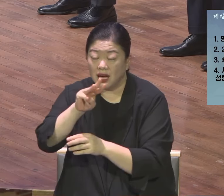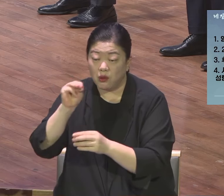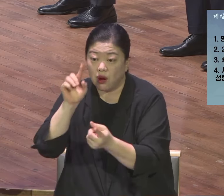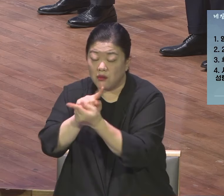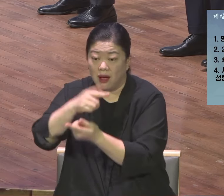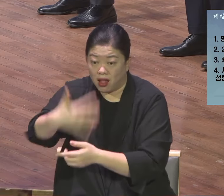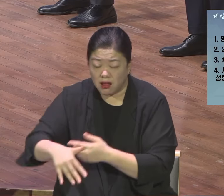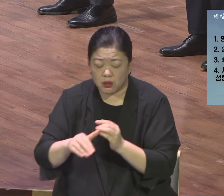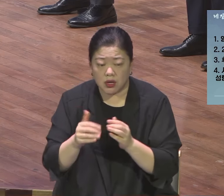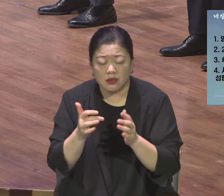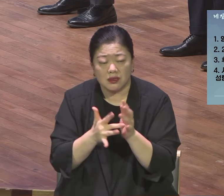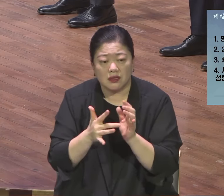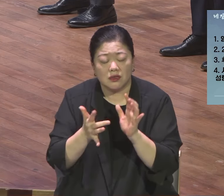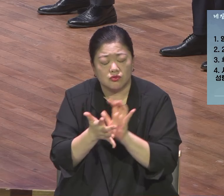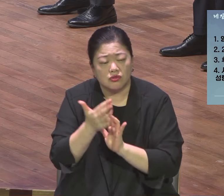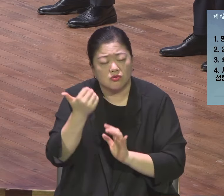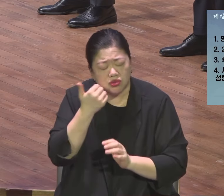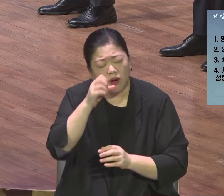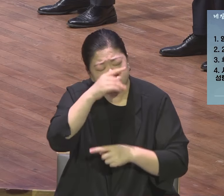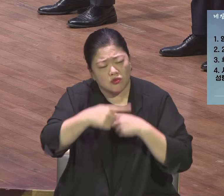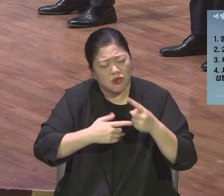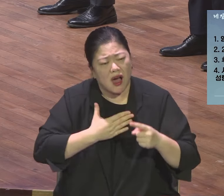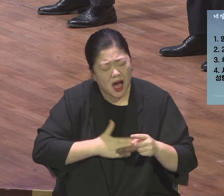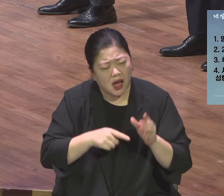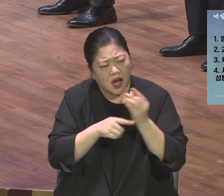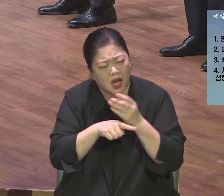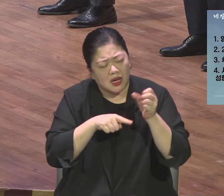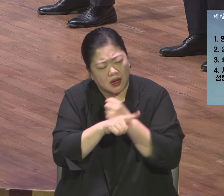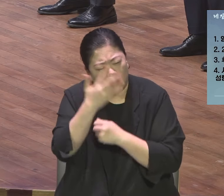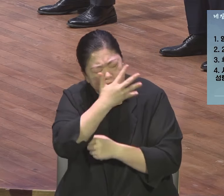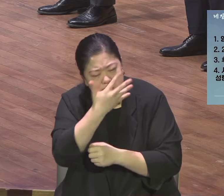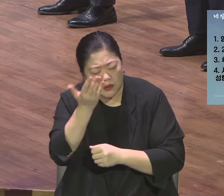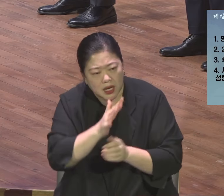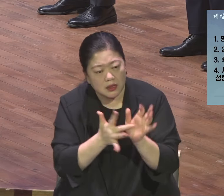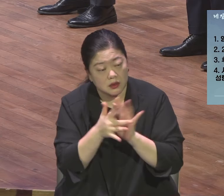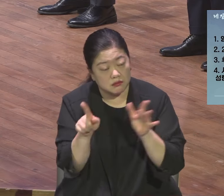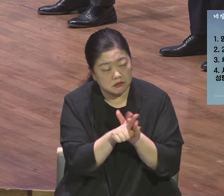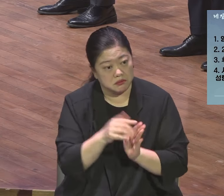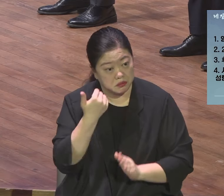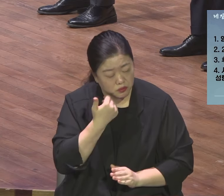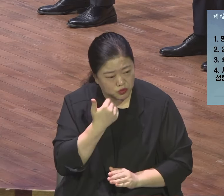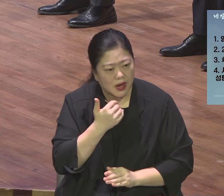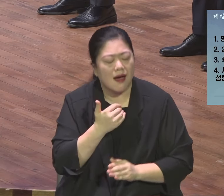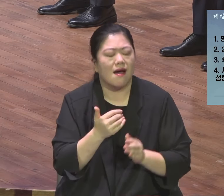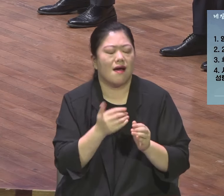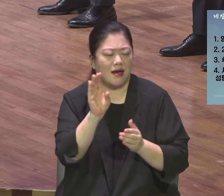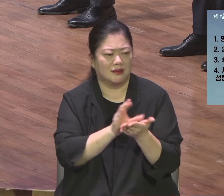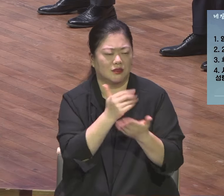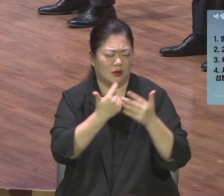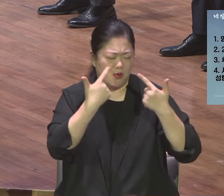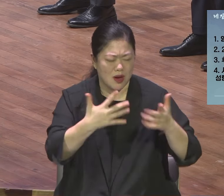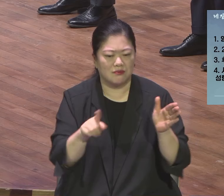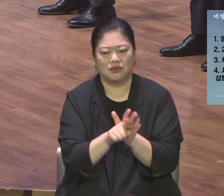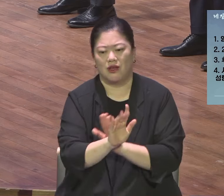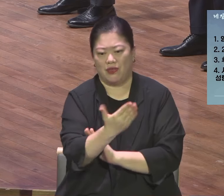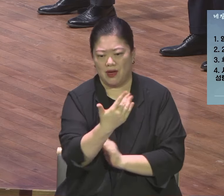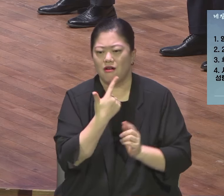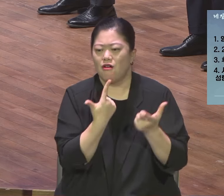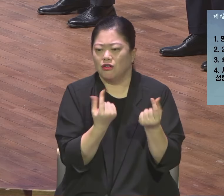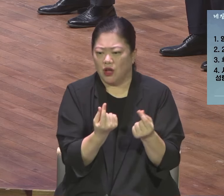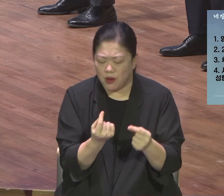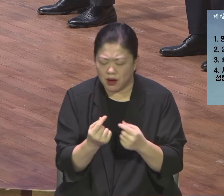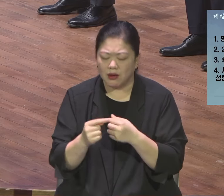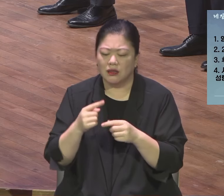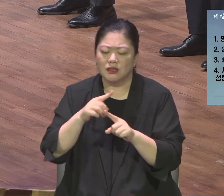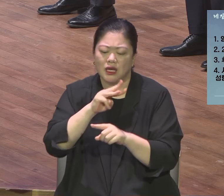후대들 영적 서밋으로 서게 하여 주옵소서. 모든 중직자들 교회를 지키고 보호하는 파수꾼 되게 하여